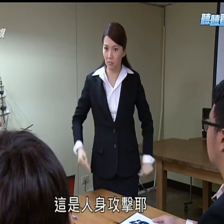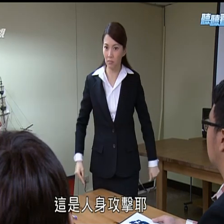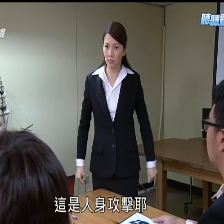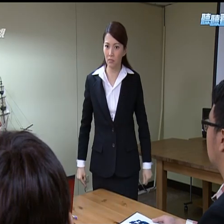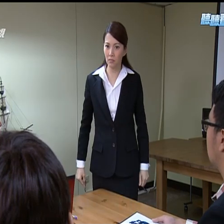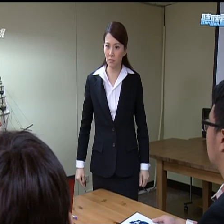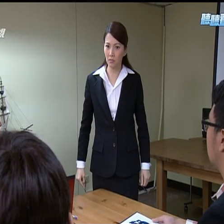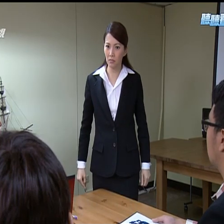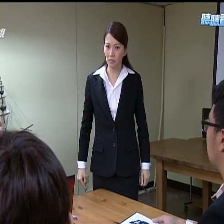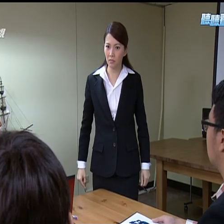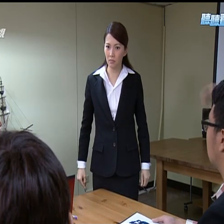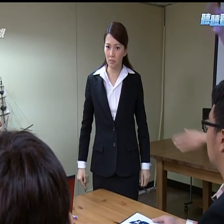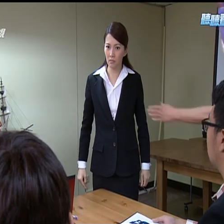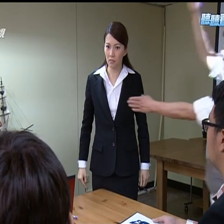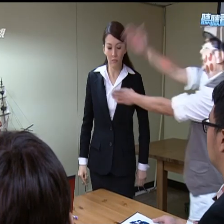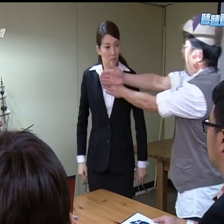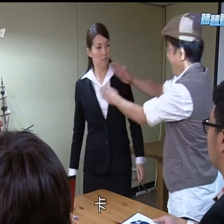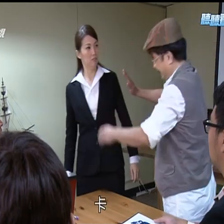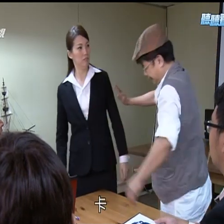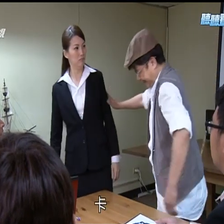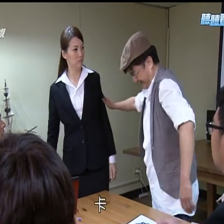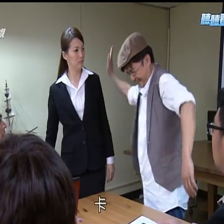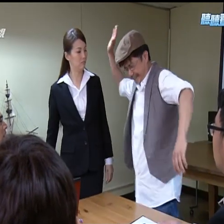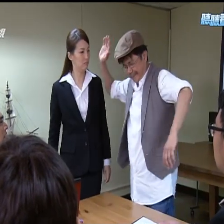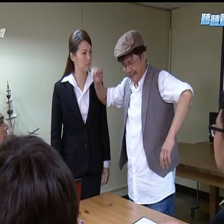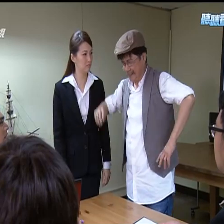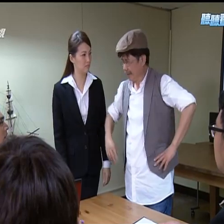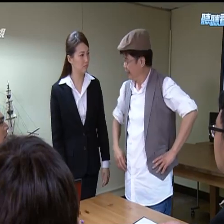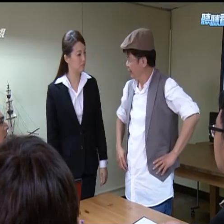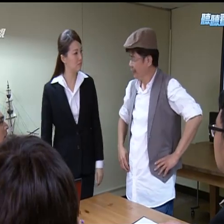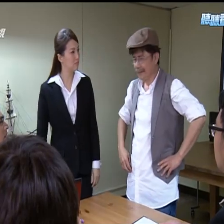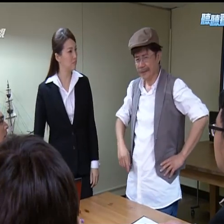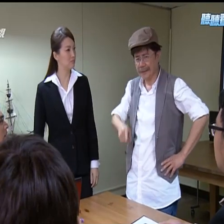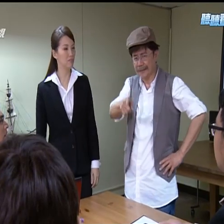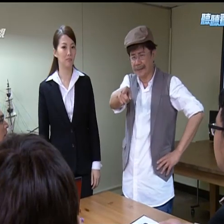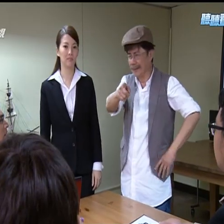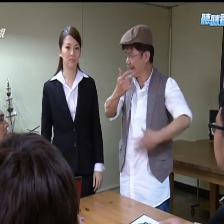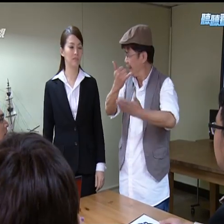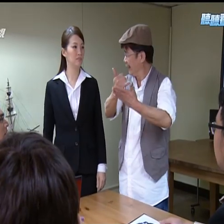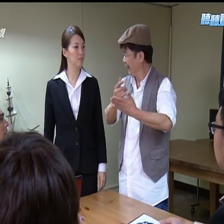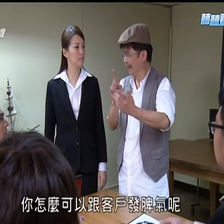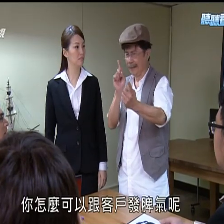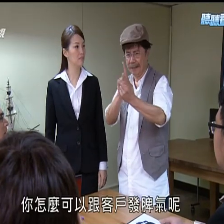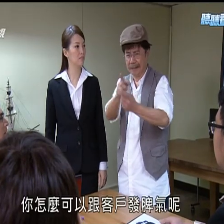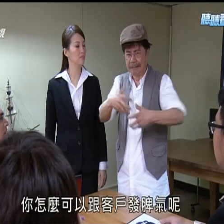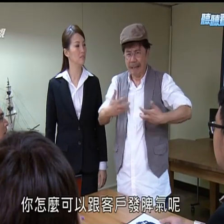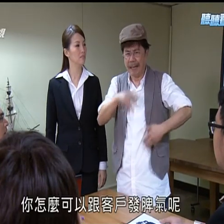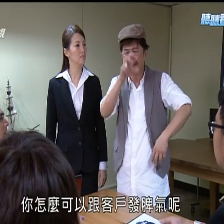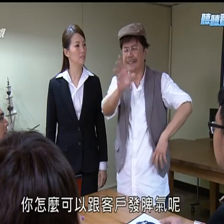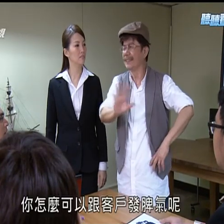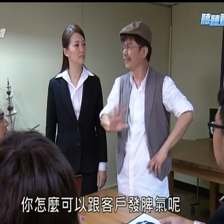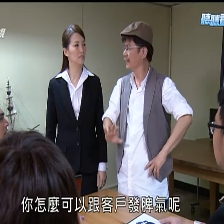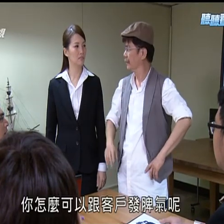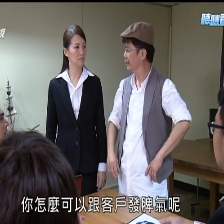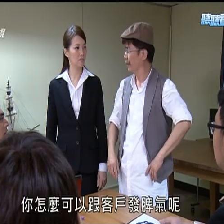哎， 咔！哎，你怎么可以跟客户发脾气